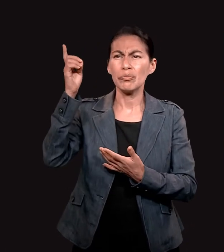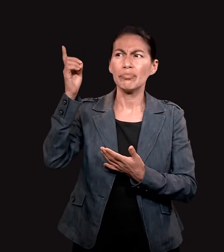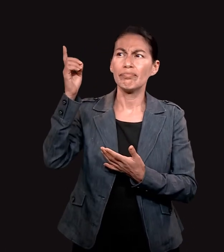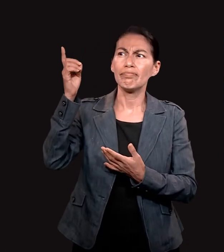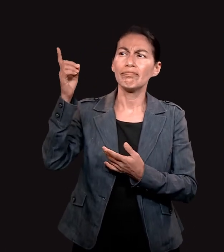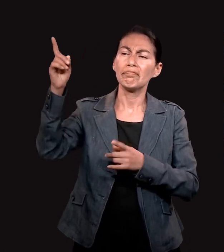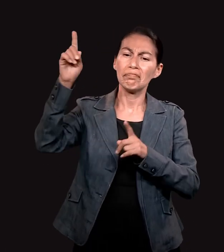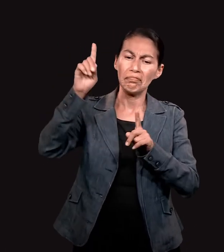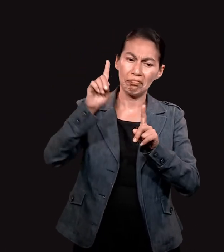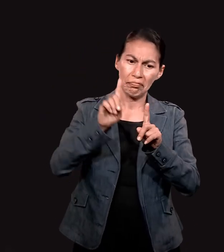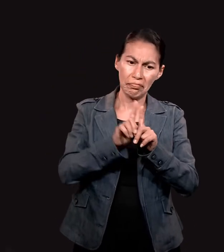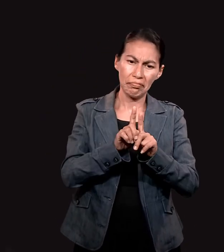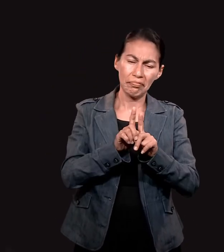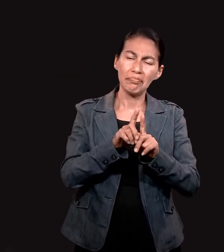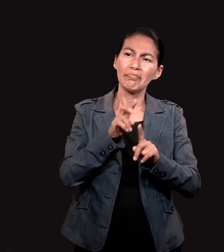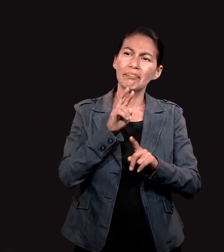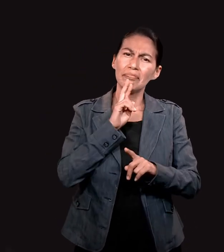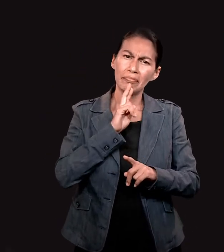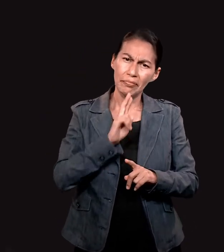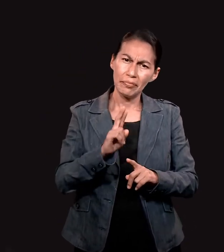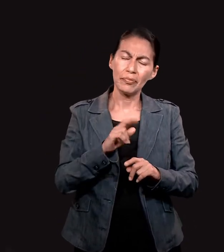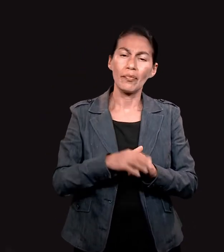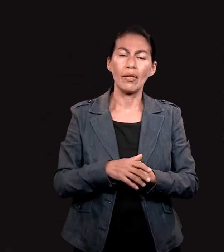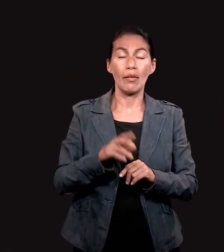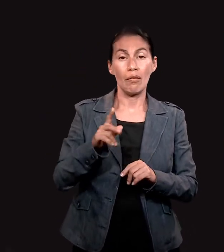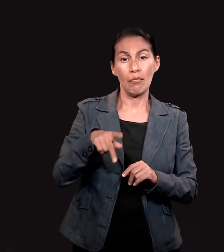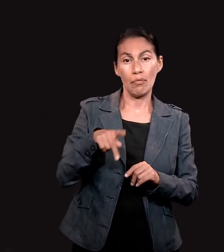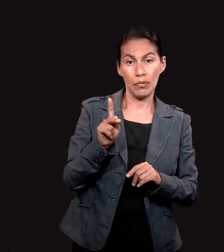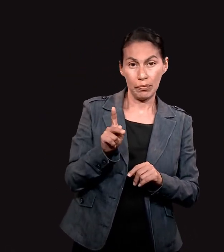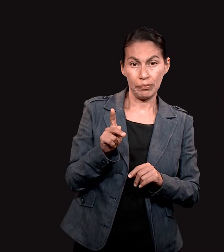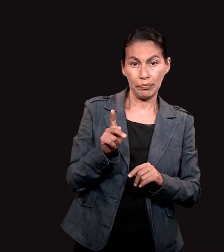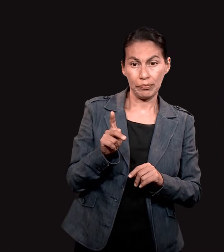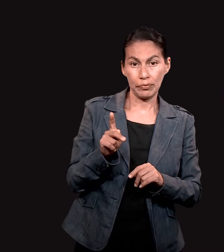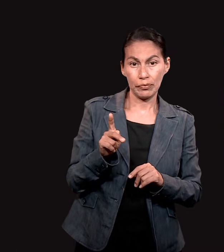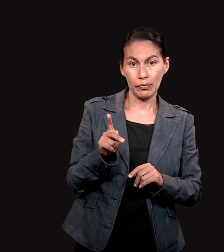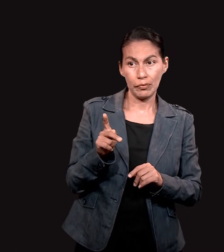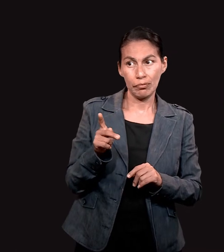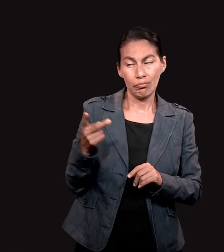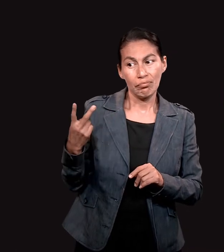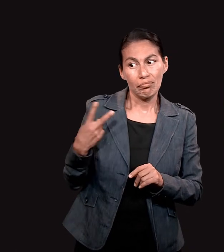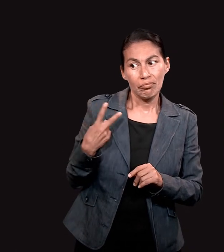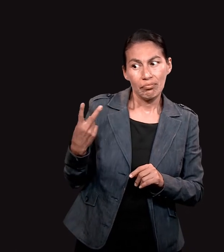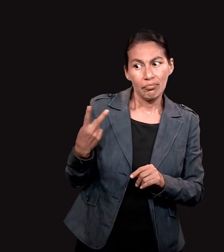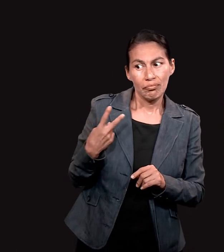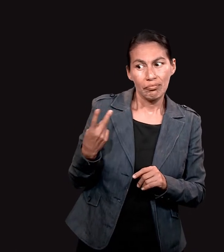algo, Dios está ahí para respondernos. Pero en una de las que